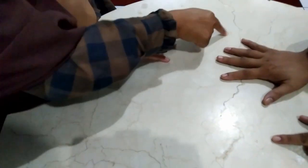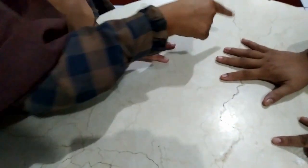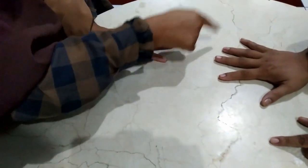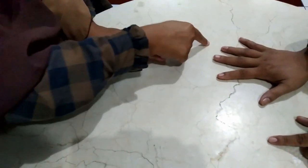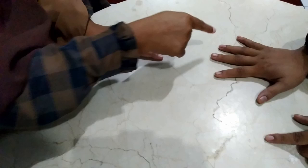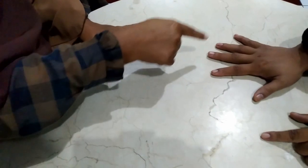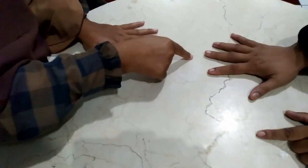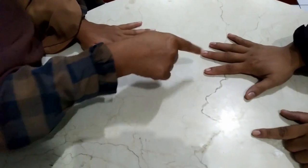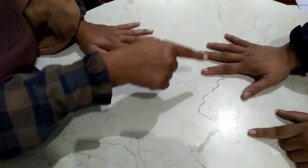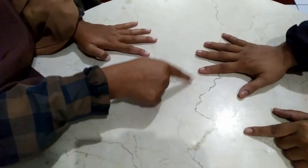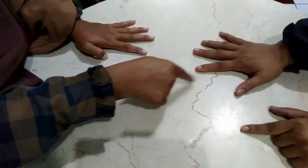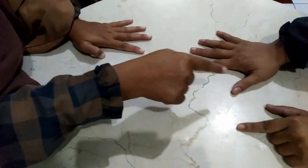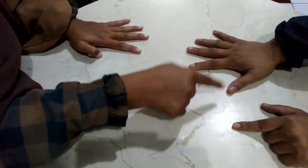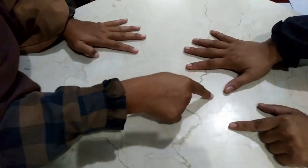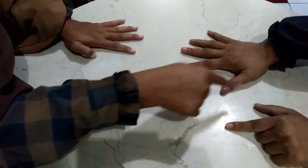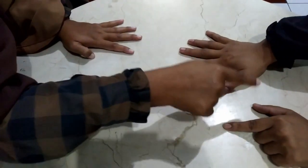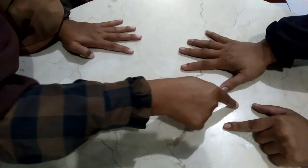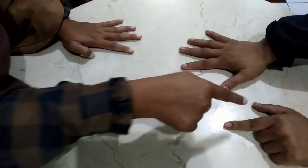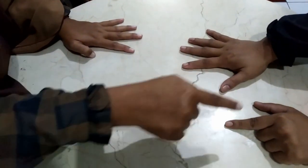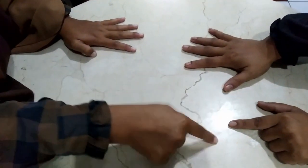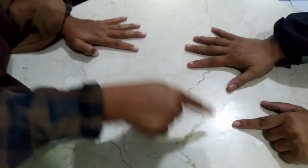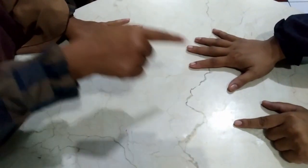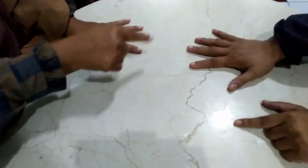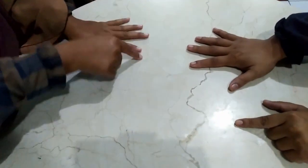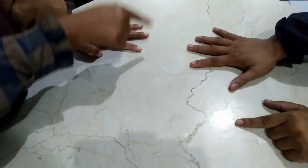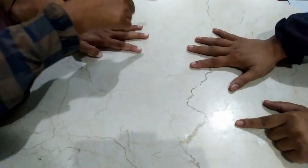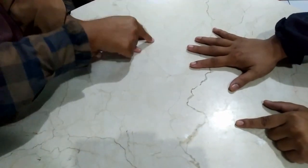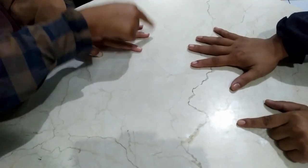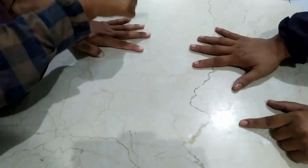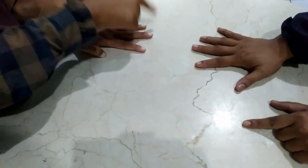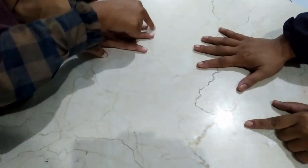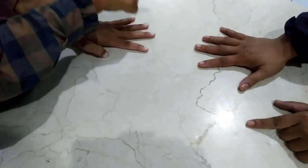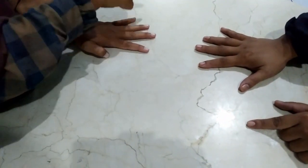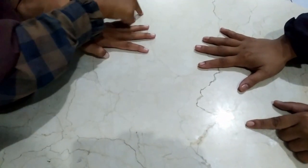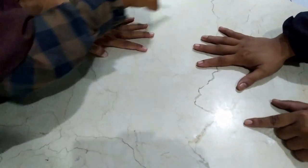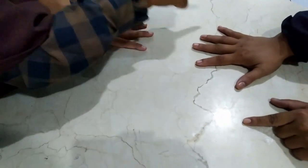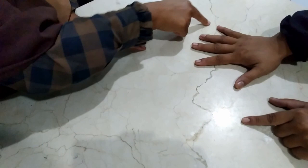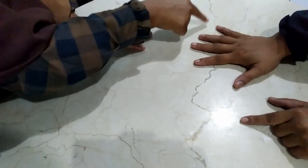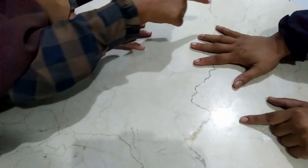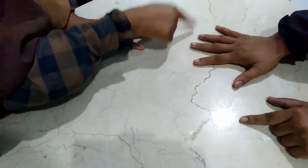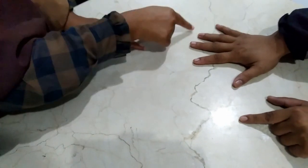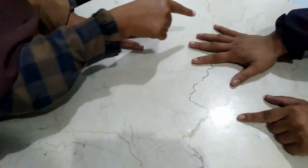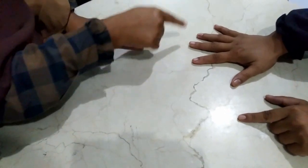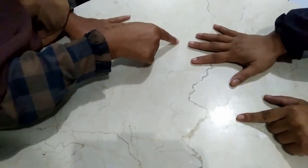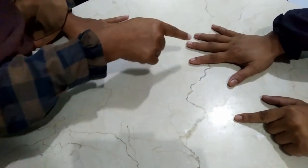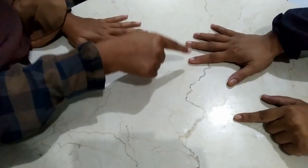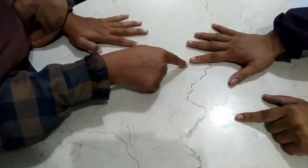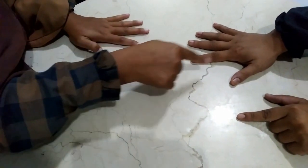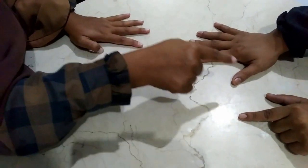lenggai. Anteng-antengan sing rame kancane setan. Bismillah ayo ngaji, bismillah ayo